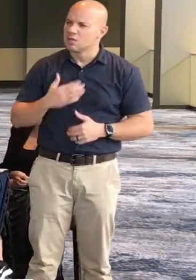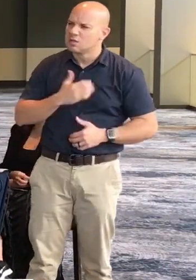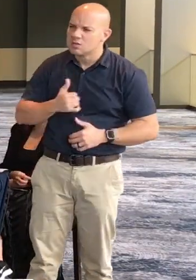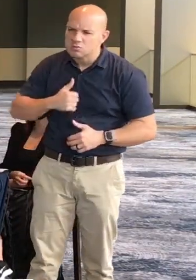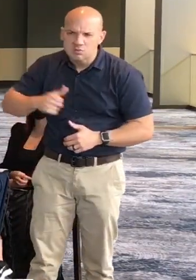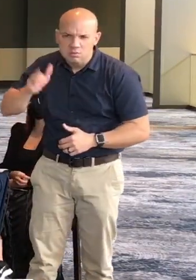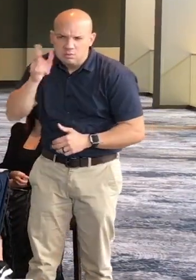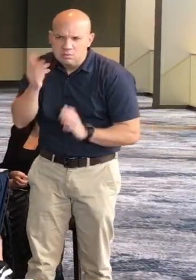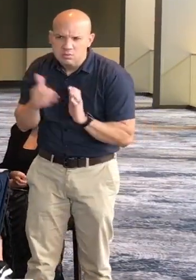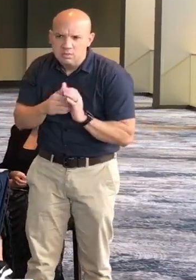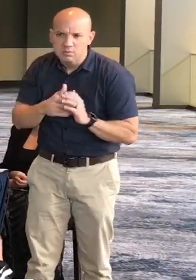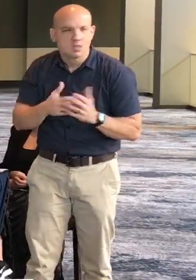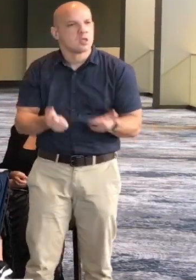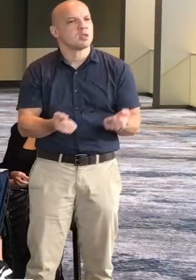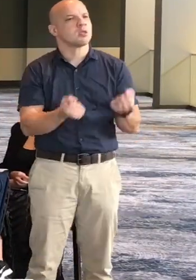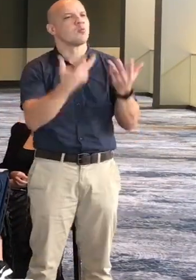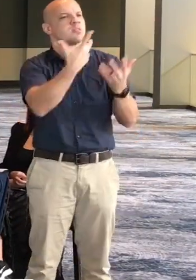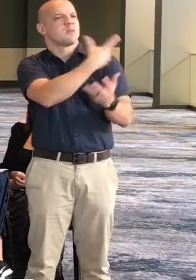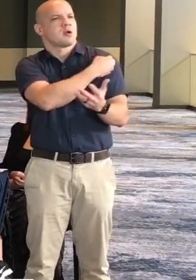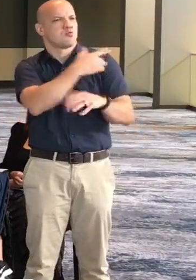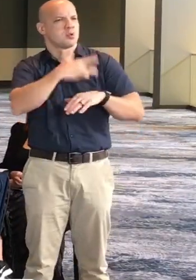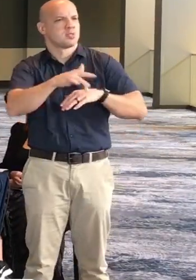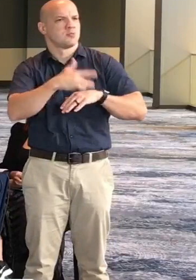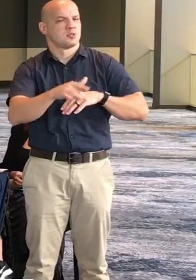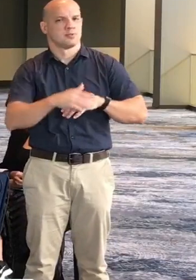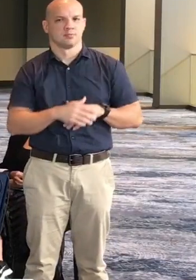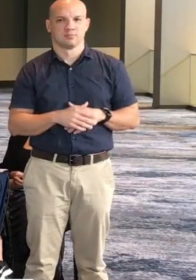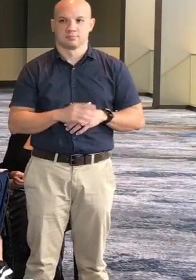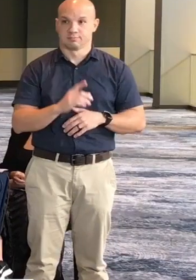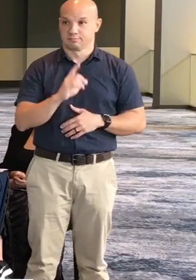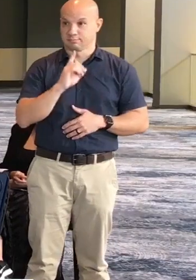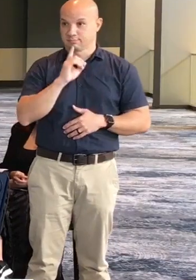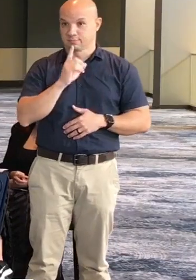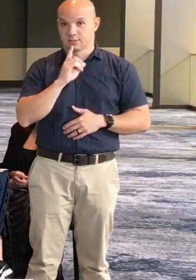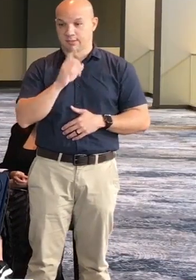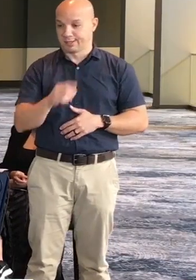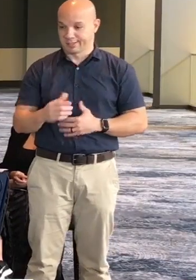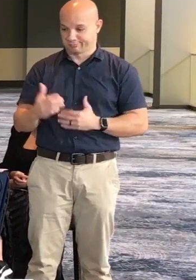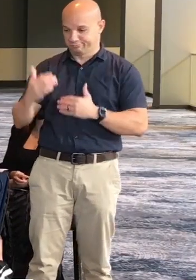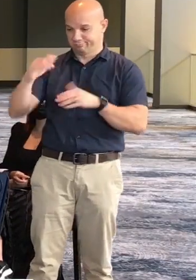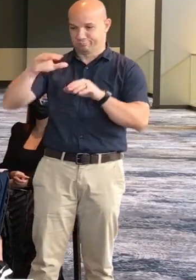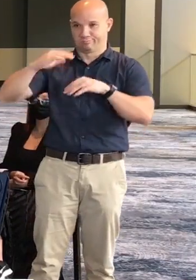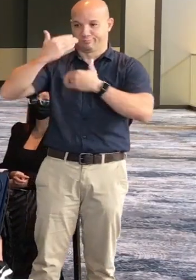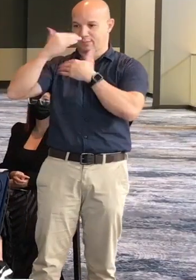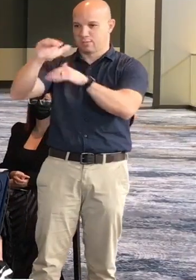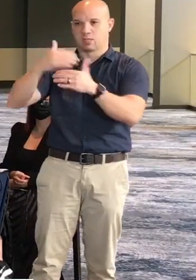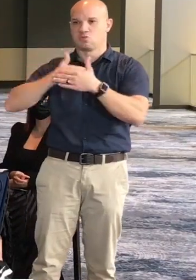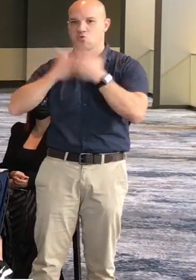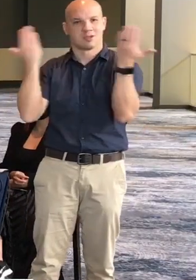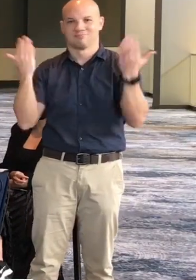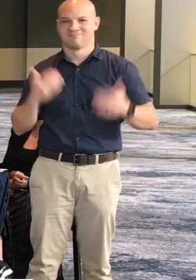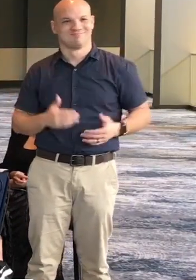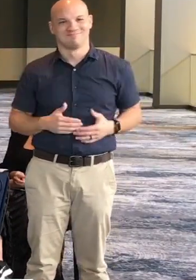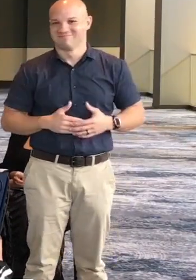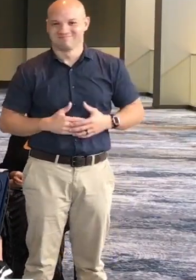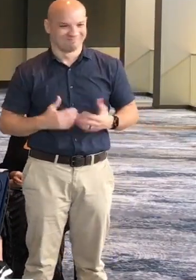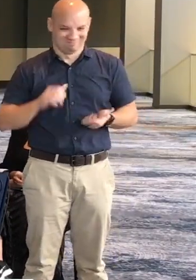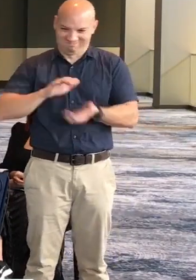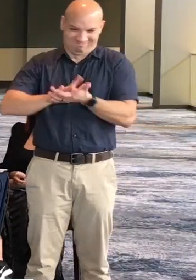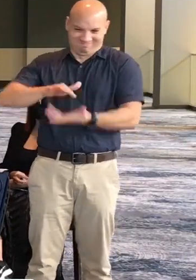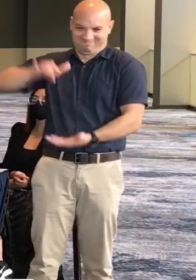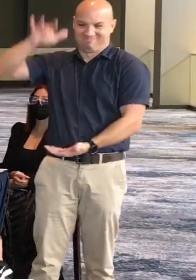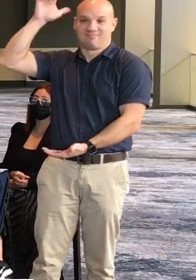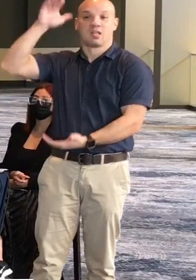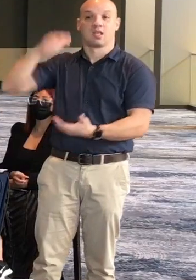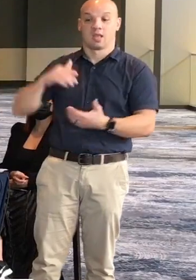¿Cuántas vacunas van a estar disponibles en esta actividad? La realidad es que nosotros no tenemos límites de vacunas. Este es un proyecto en colaboración con el